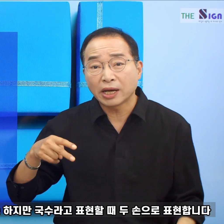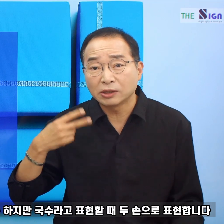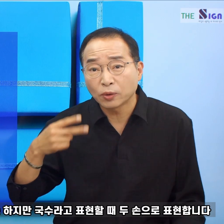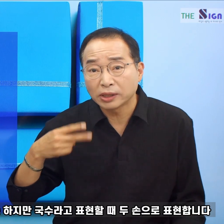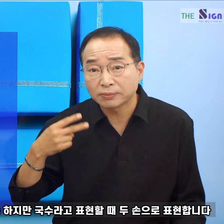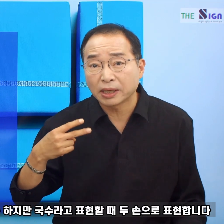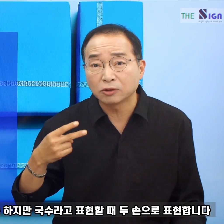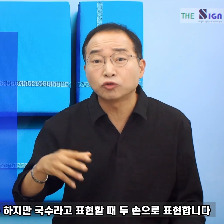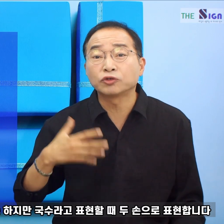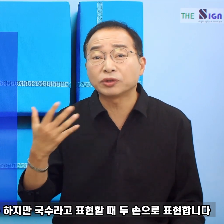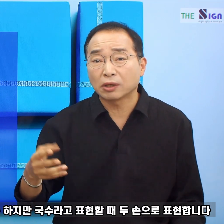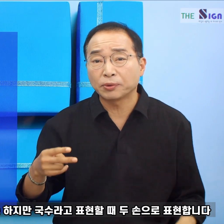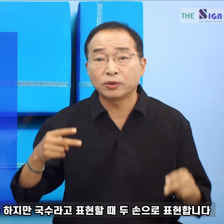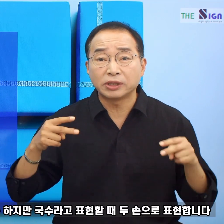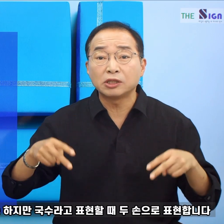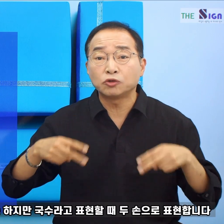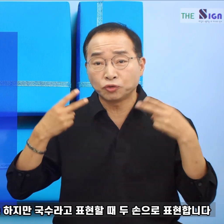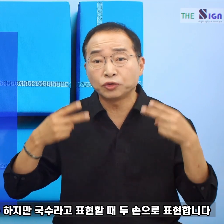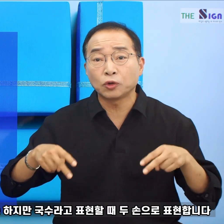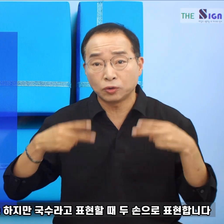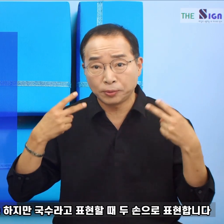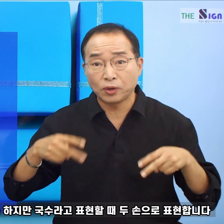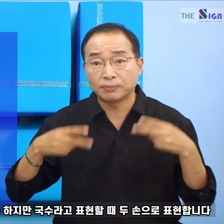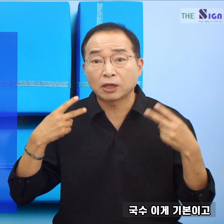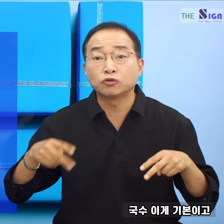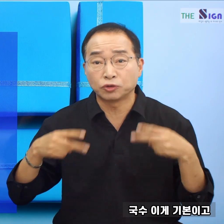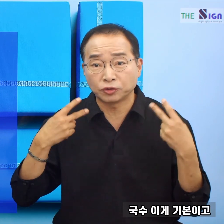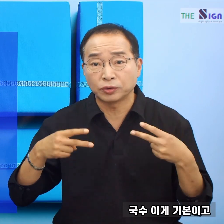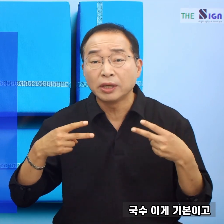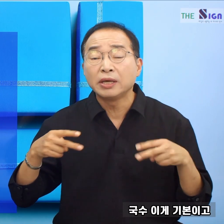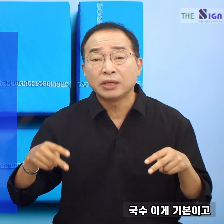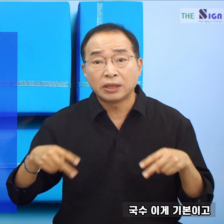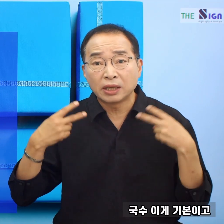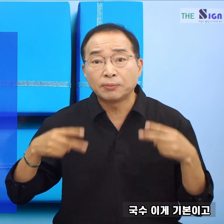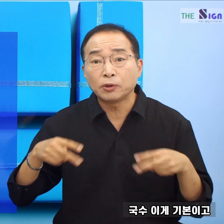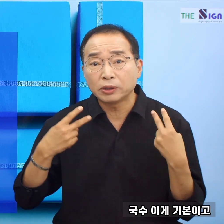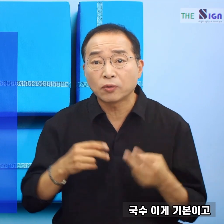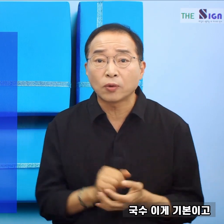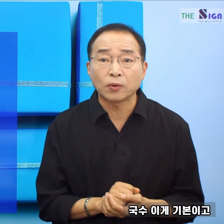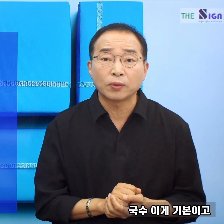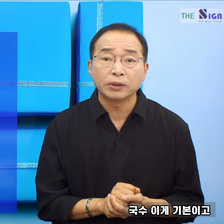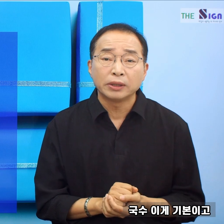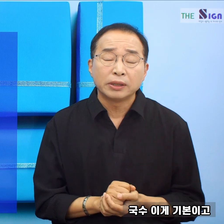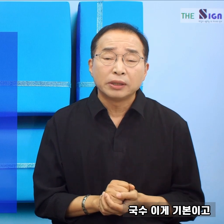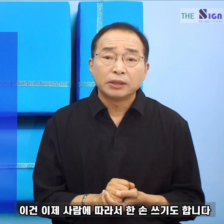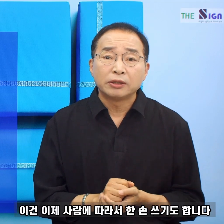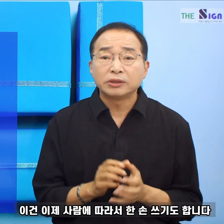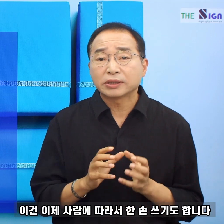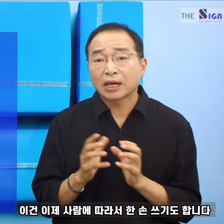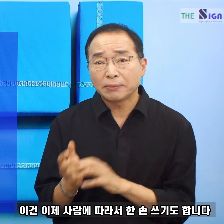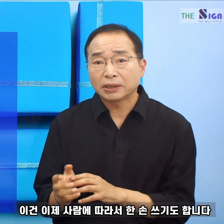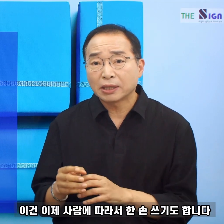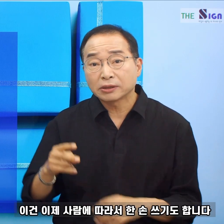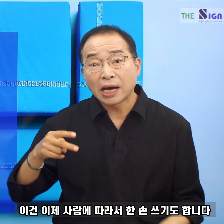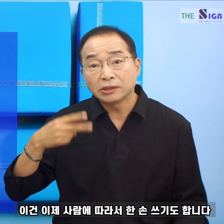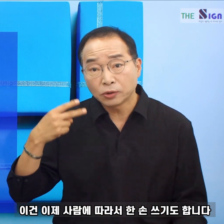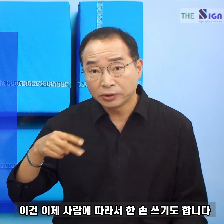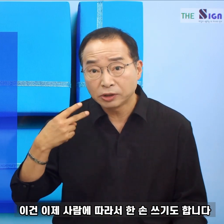손 하지만은 국수라고 표현할 때 이제 두 손으로 표현합니다. 국수. 이게 기본이고, 이건 이제 사람에 따라서 한 손 쓰기도